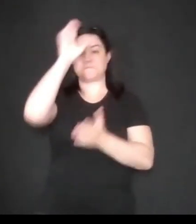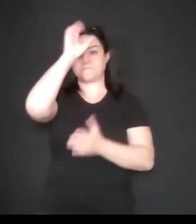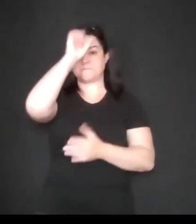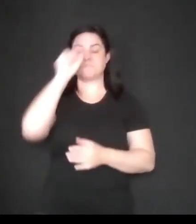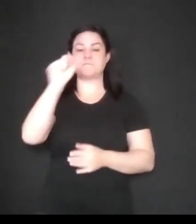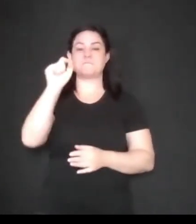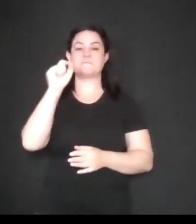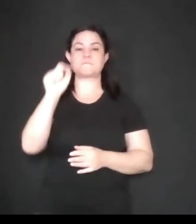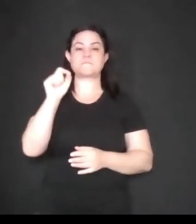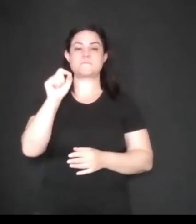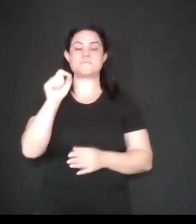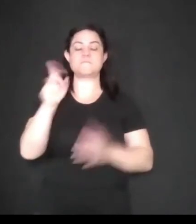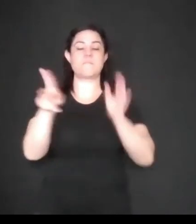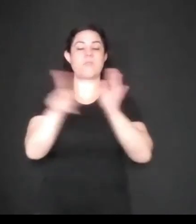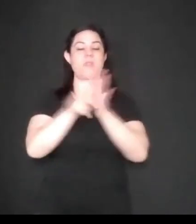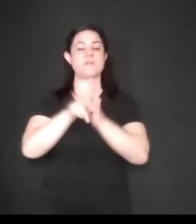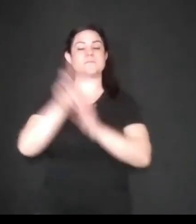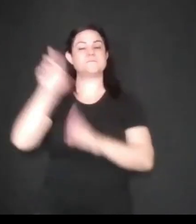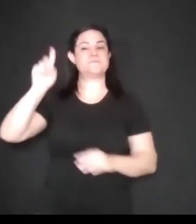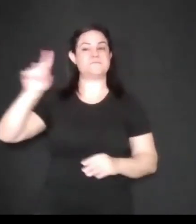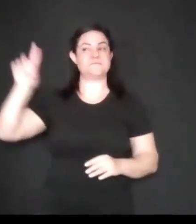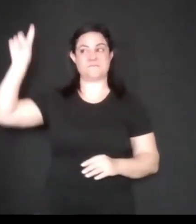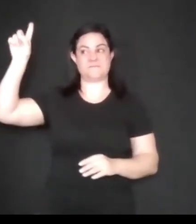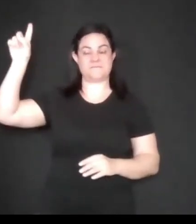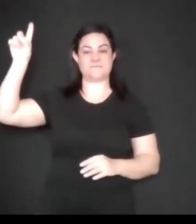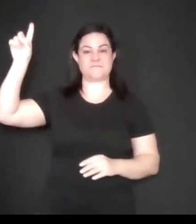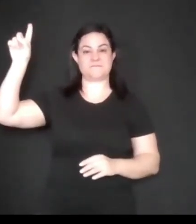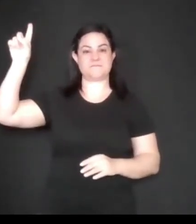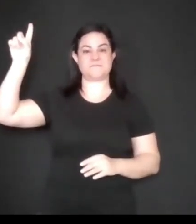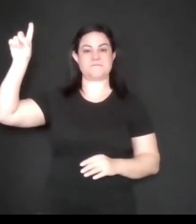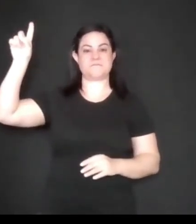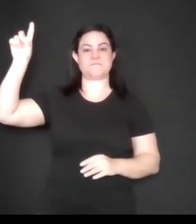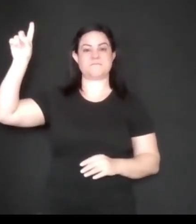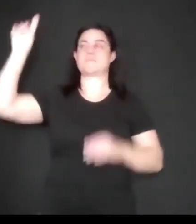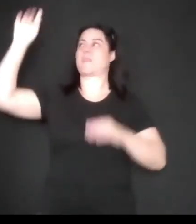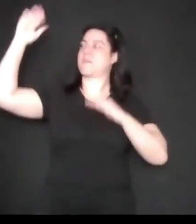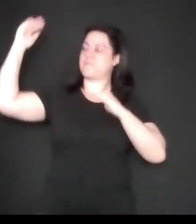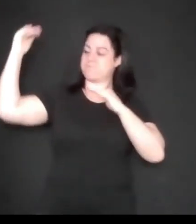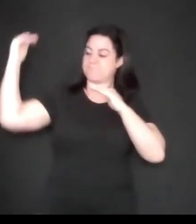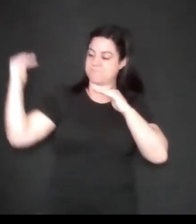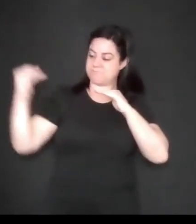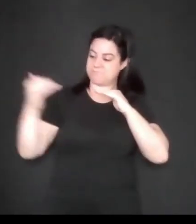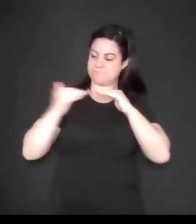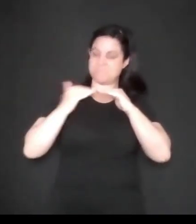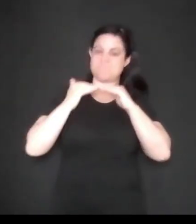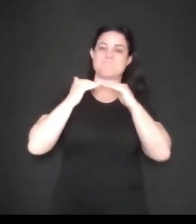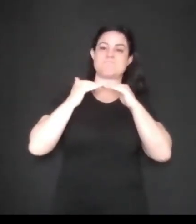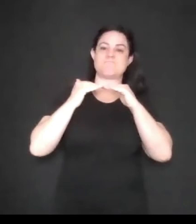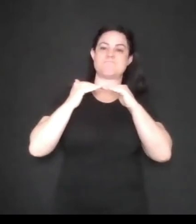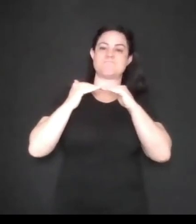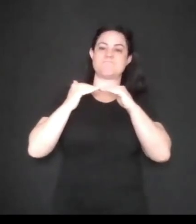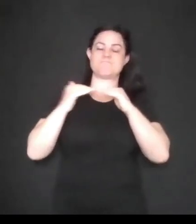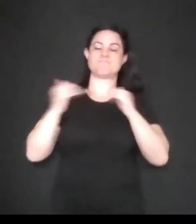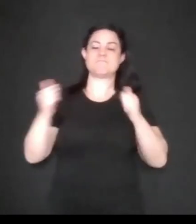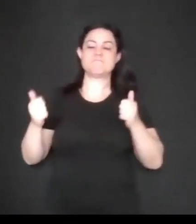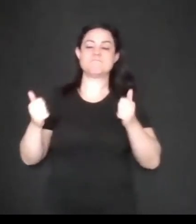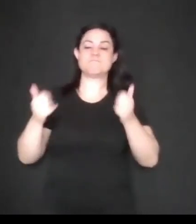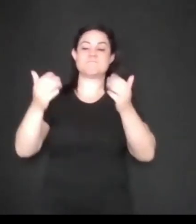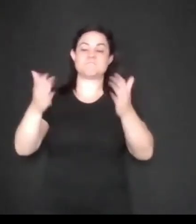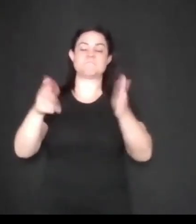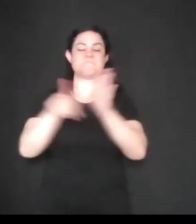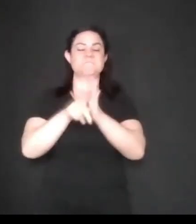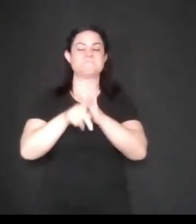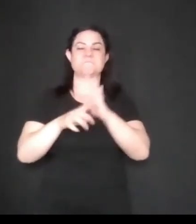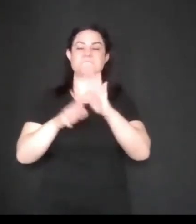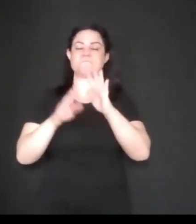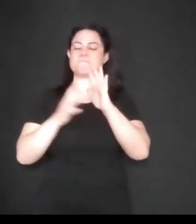que foi o próprio Deus que veio na direção do homem e ofereceu ele mesmo, a